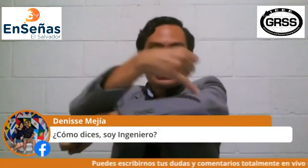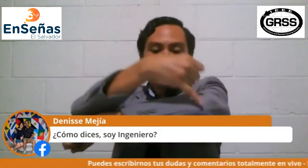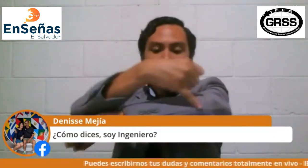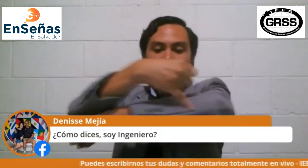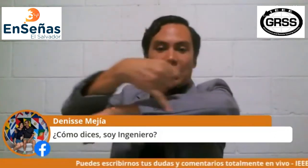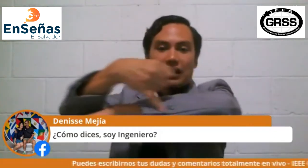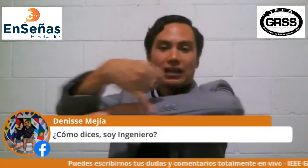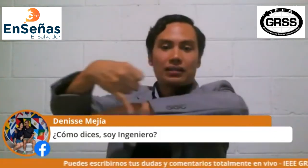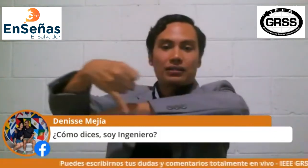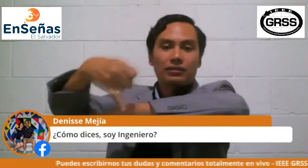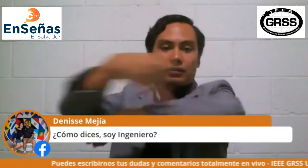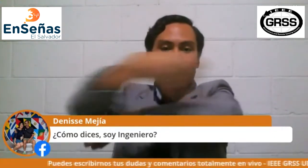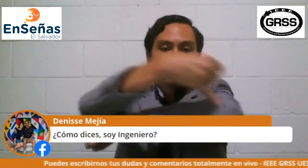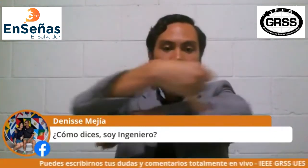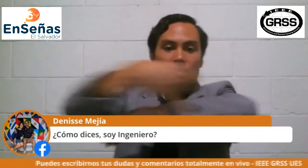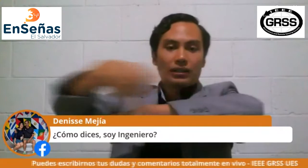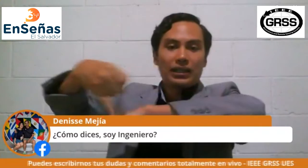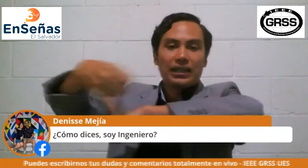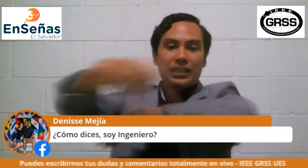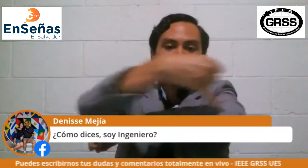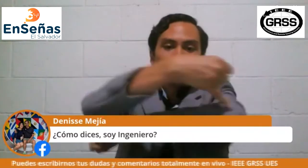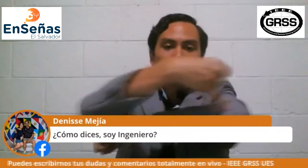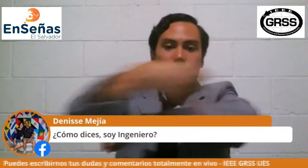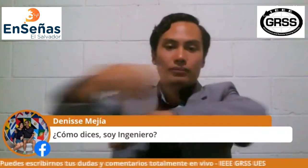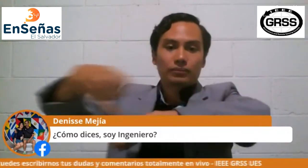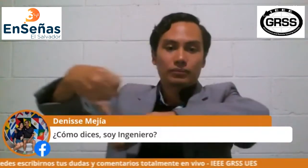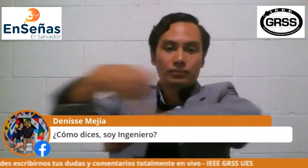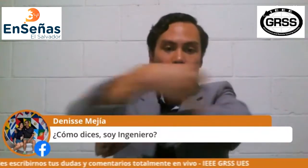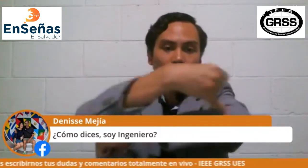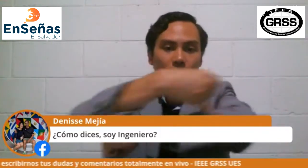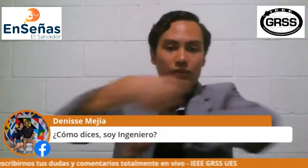y haciéndola acá. Ingeniero.